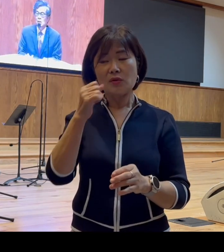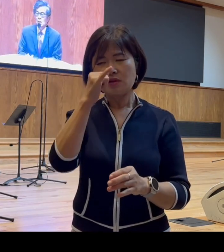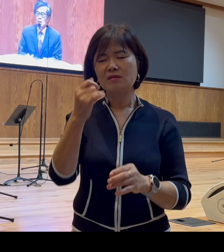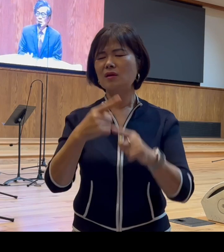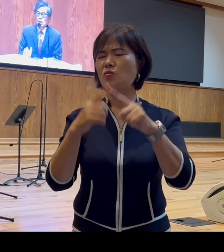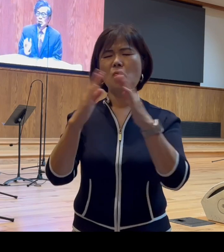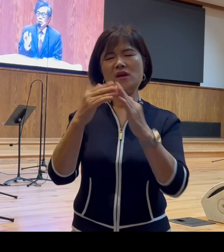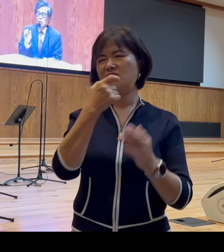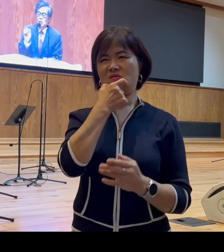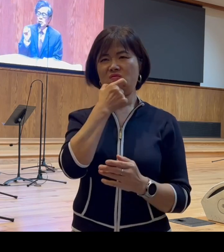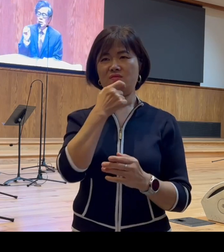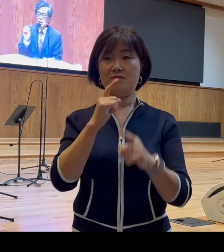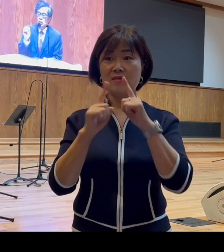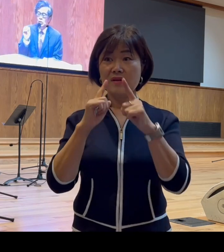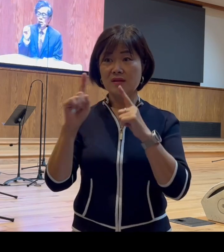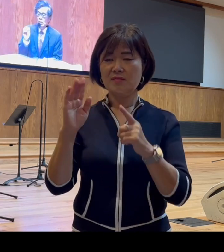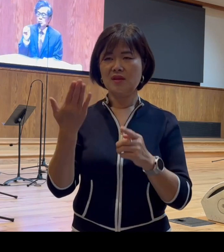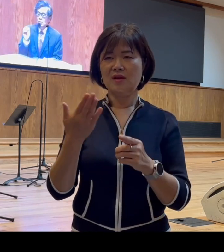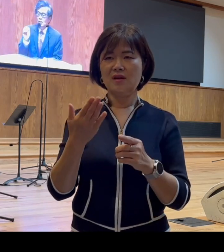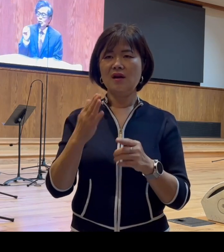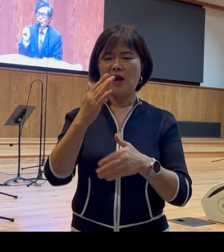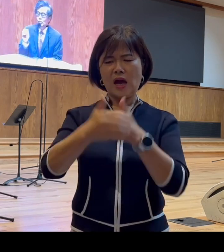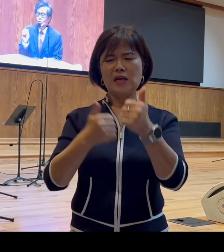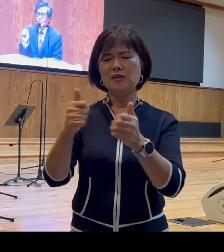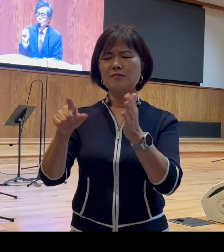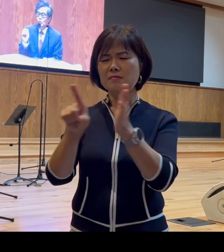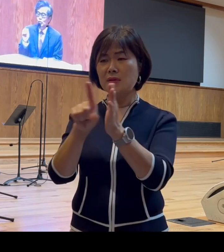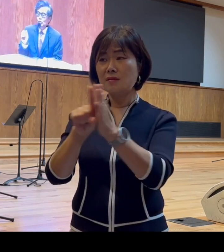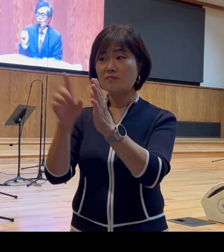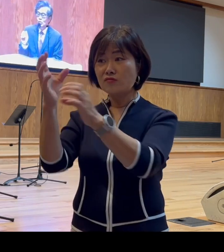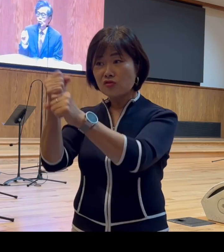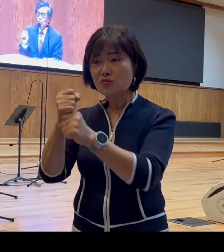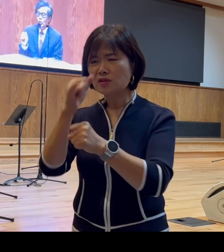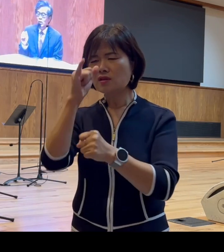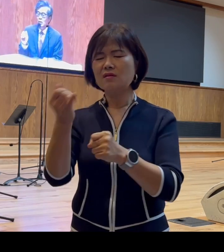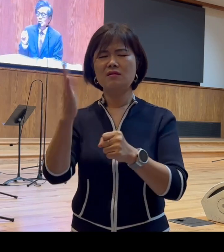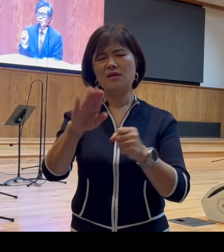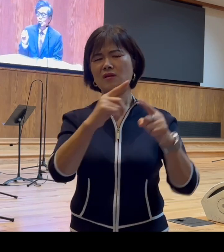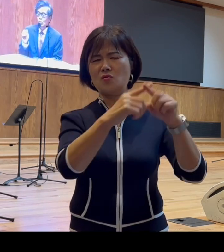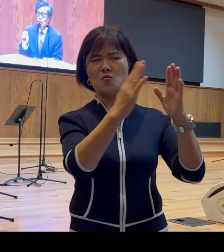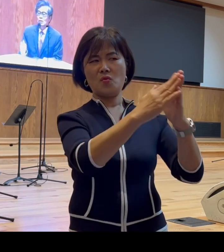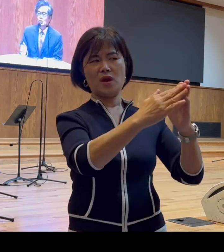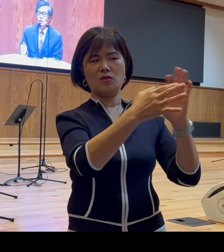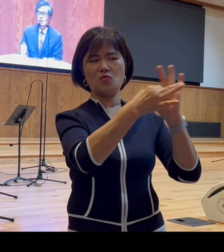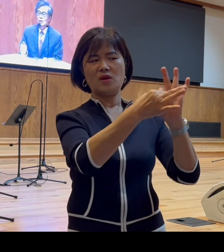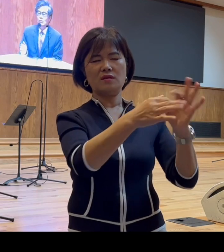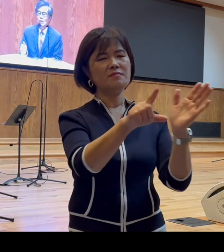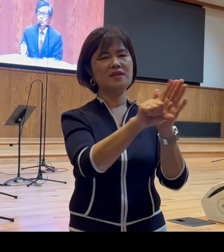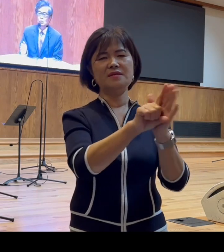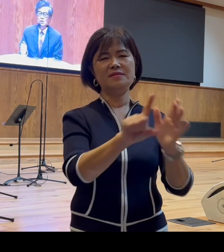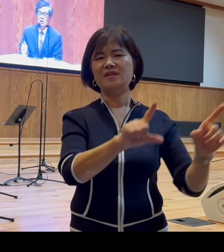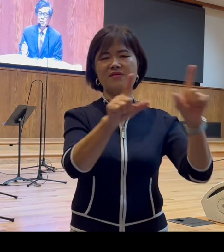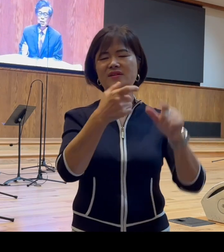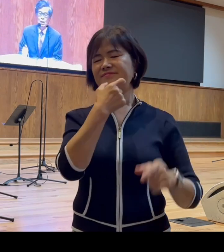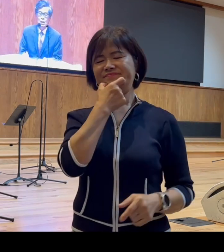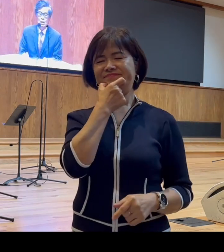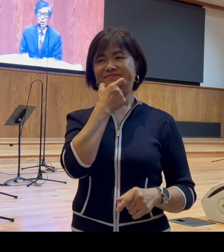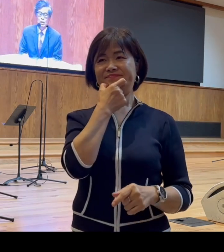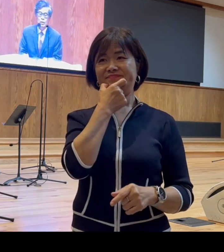것은 여전히 하나님 신앙을 붙들고 있음에도 불구하고 교회를 통해서 신앙생활을 하고